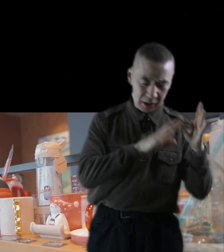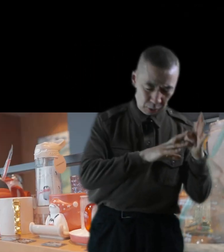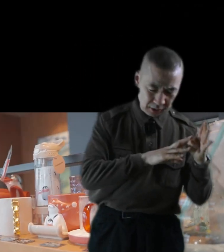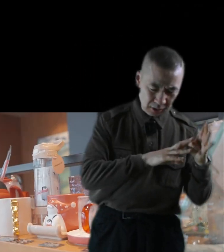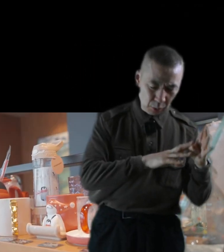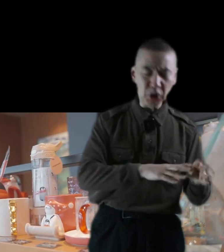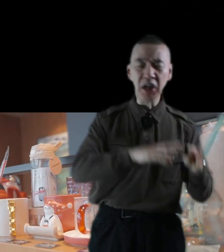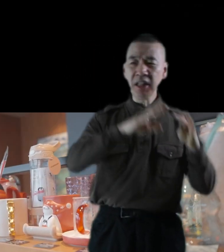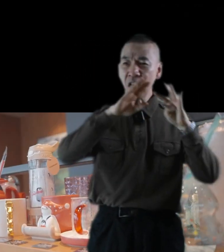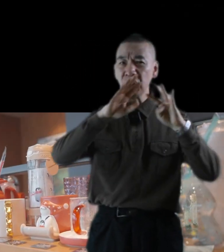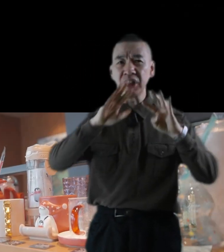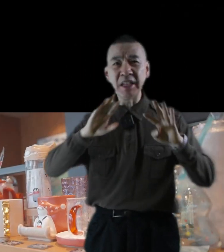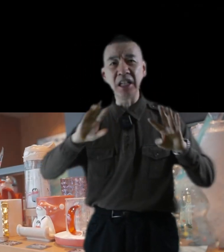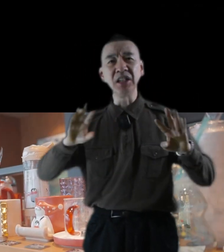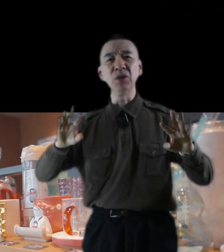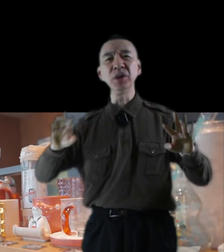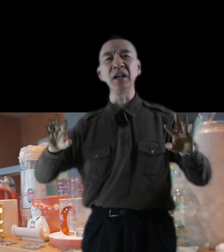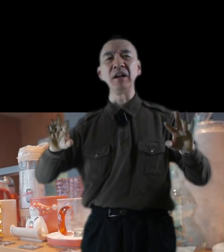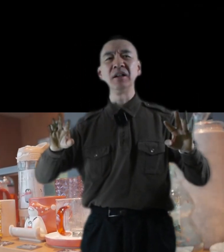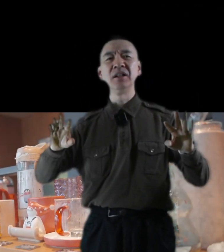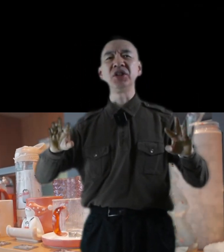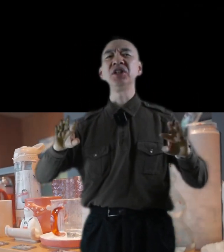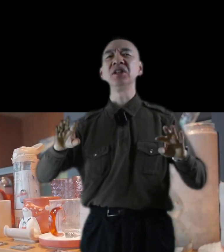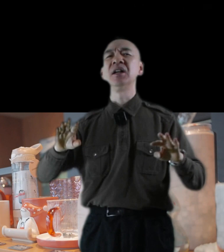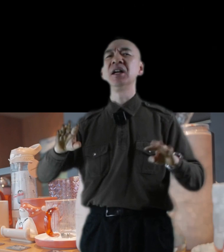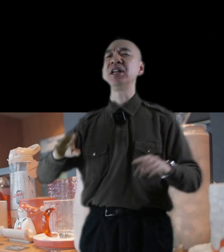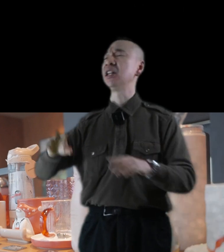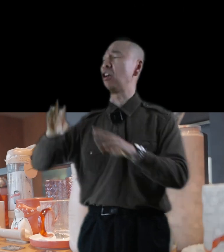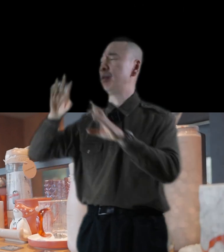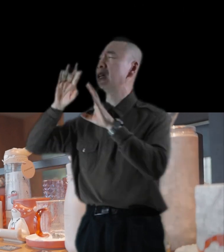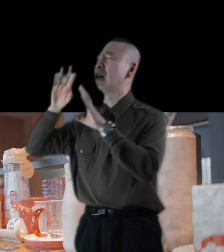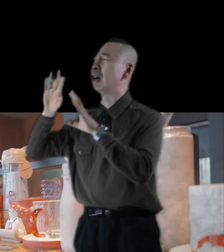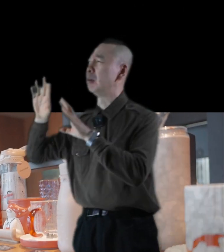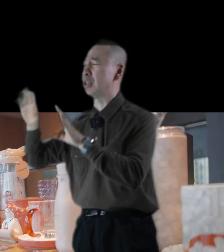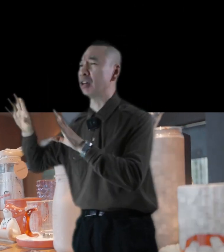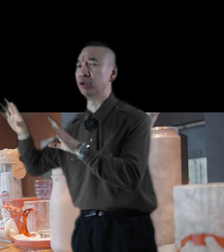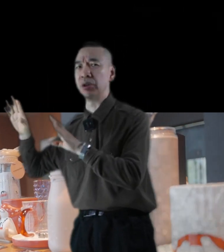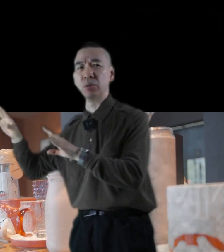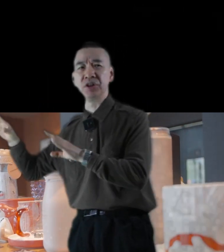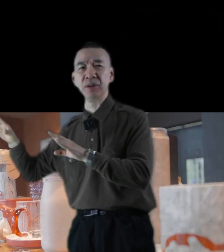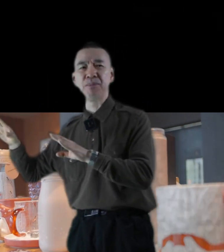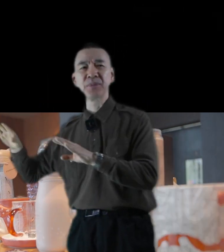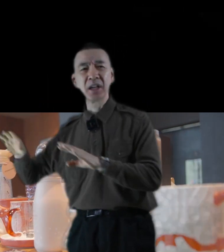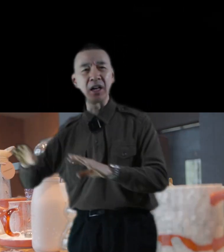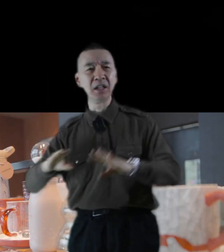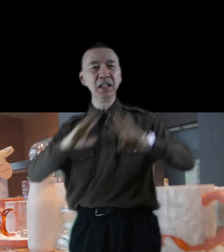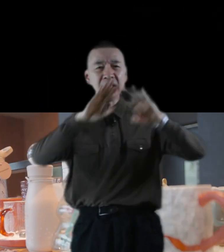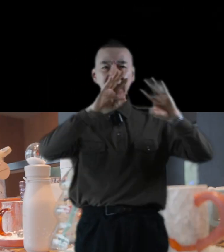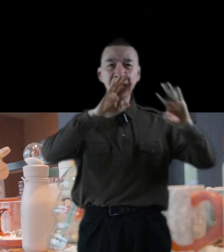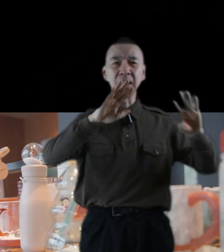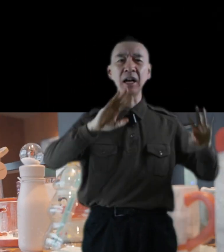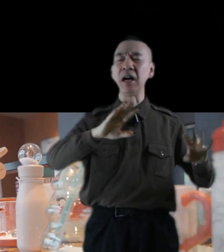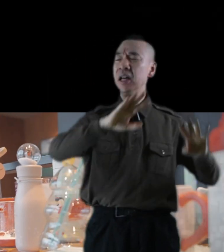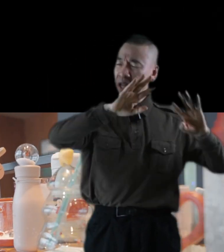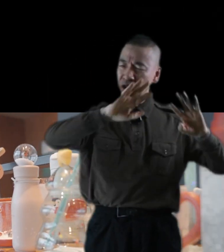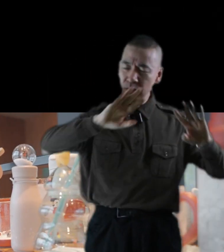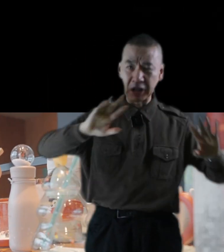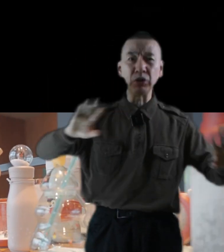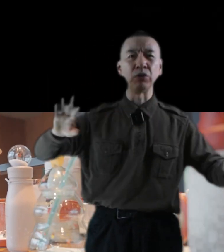结婚或者说到什么年龄结婚啊这其实呢还是老一辈人啊比较看重的东西而西一代人啊她都没有这种